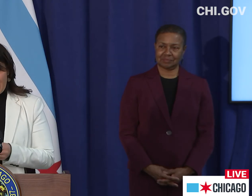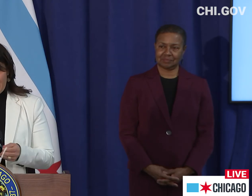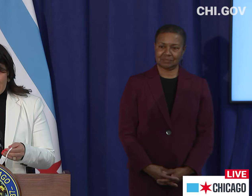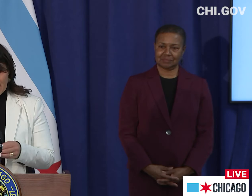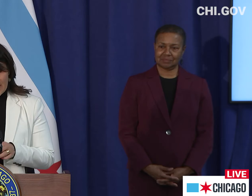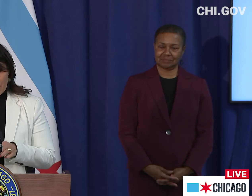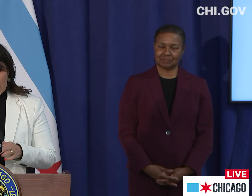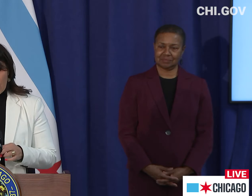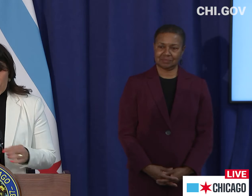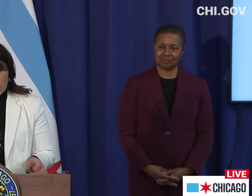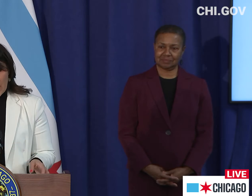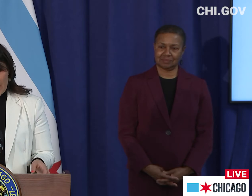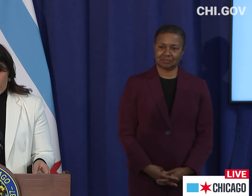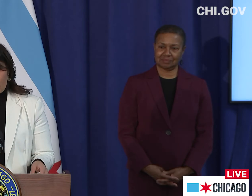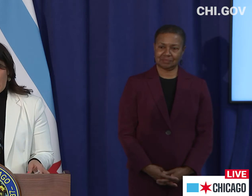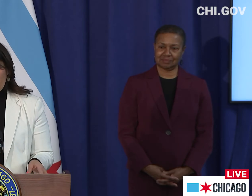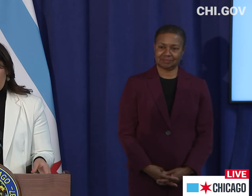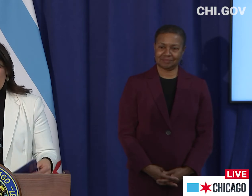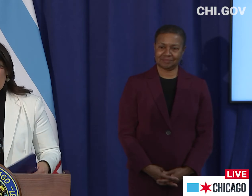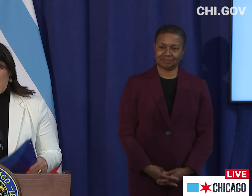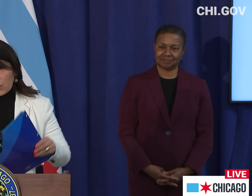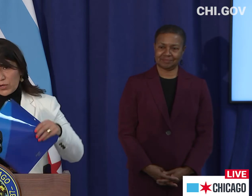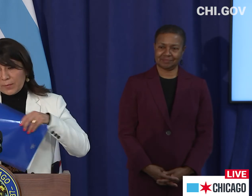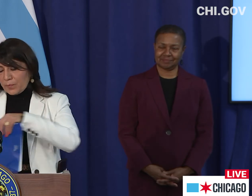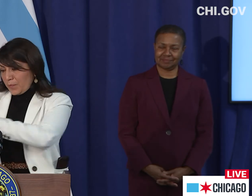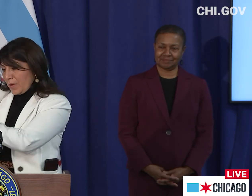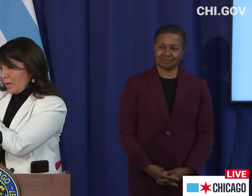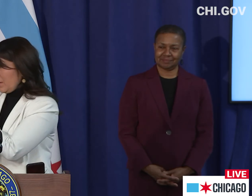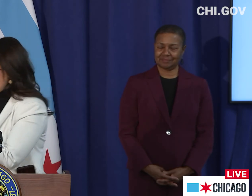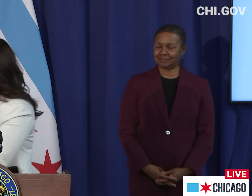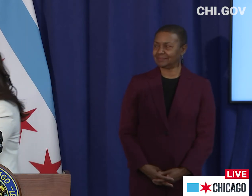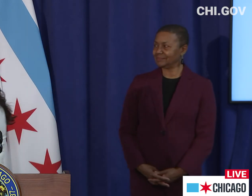dar el micrófono a la doctora Arwady.